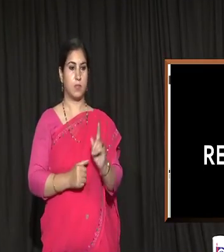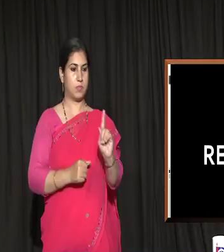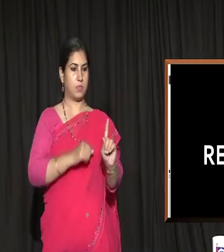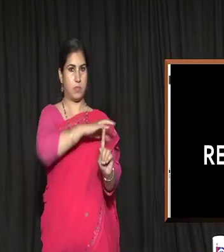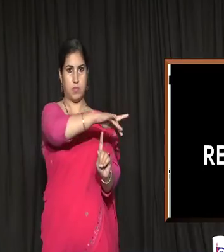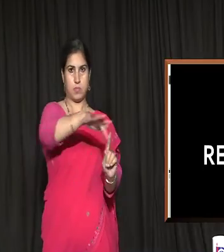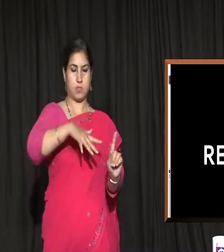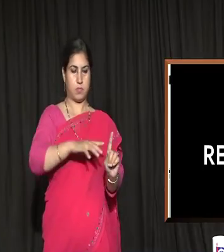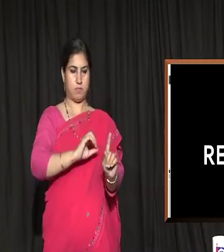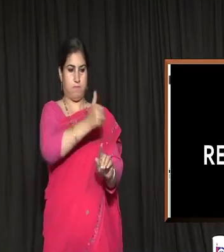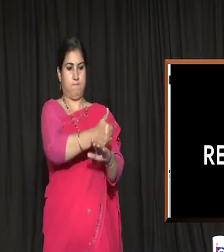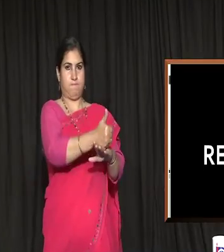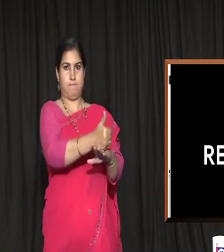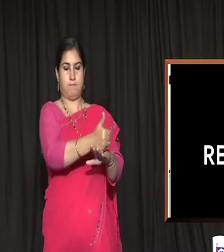Republic गणतंत्र.